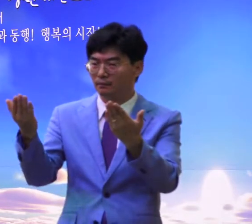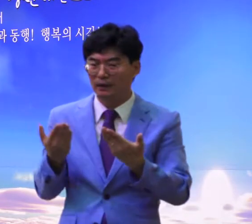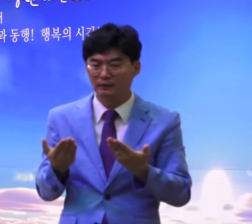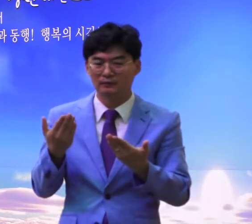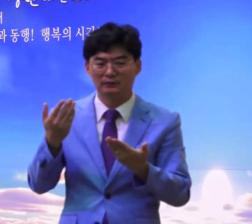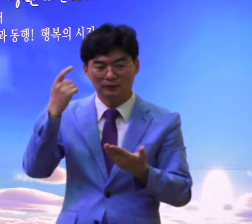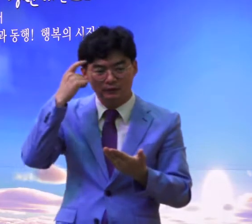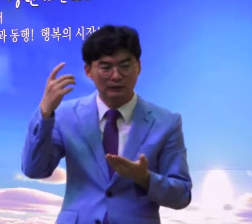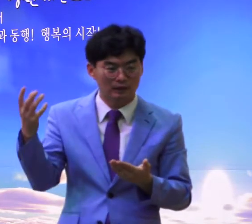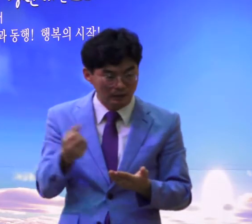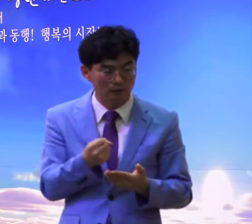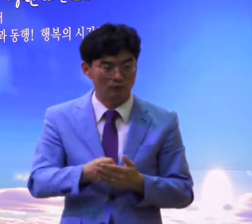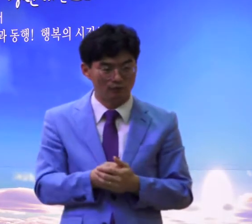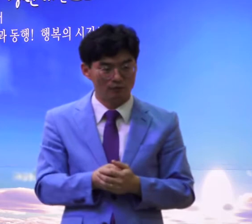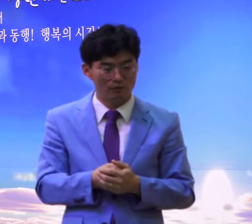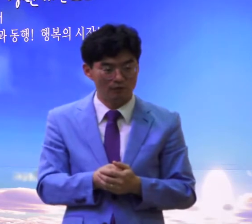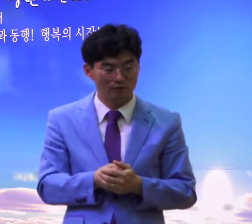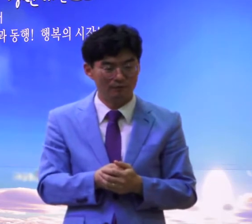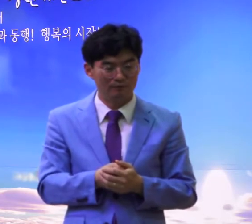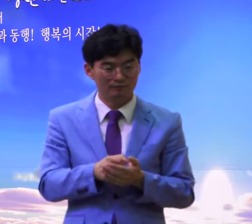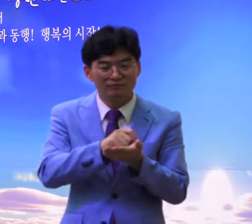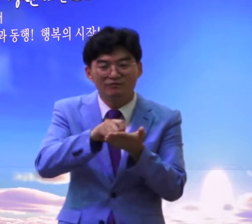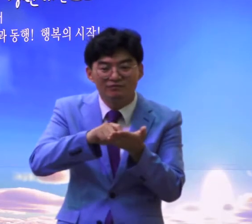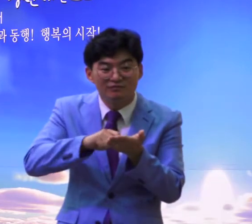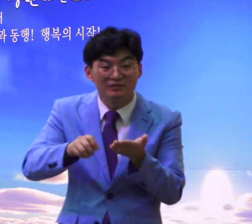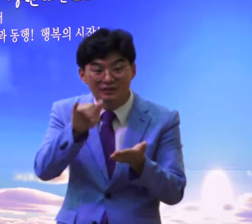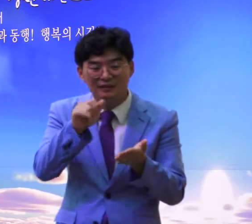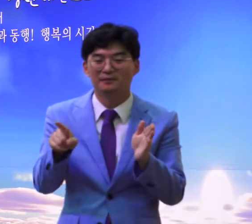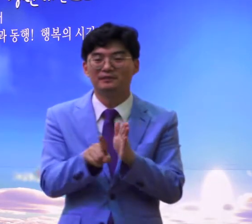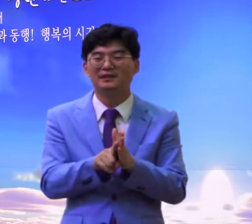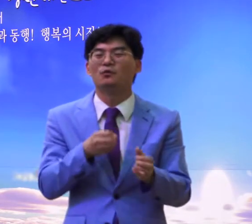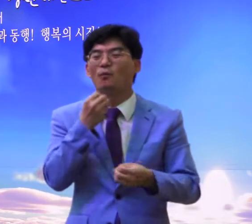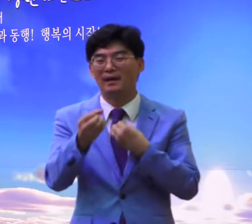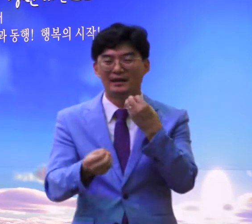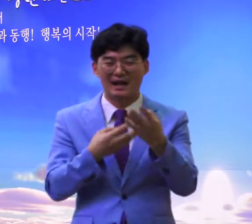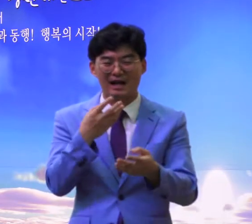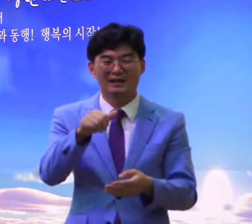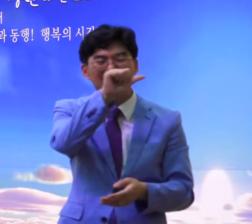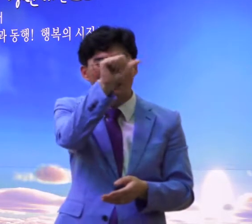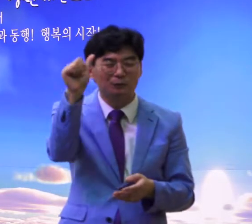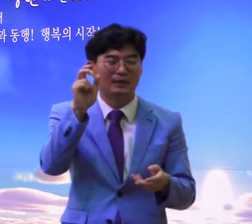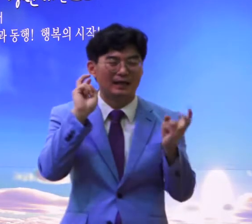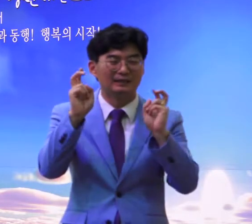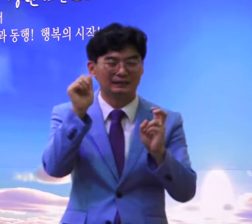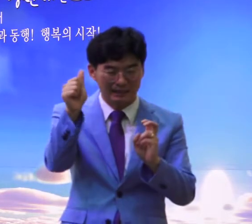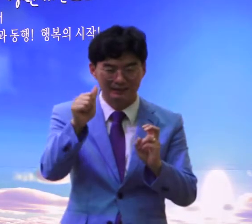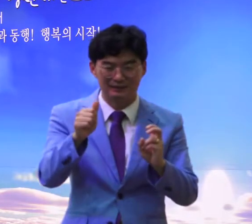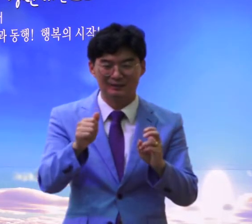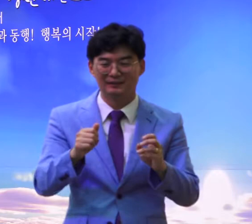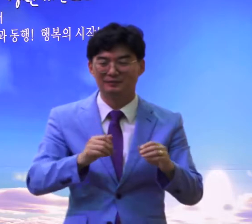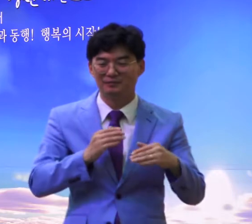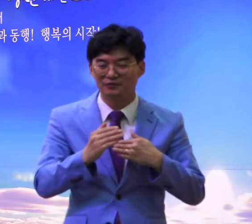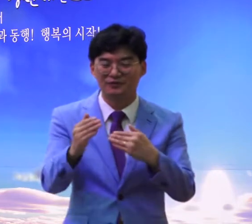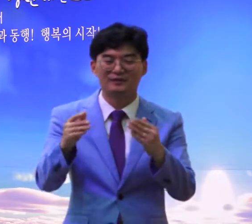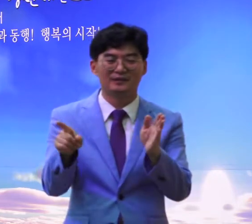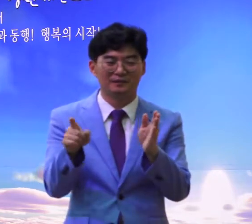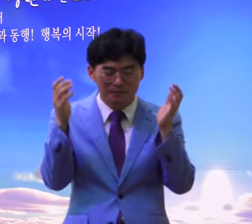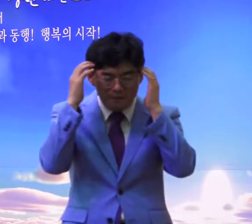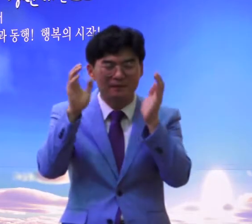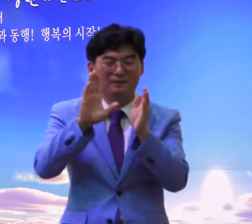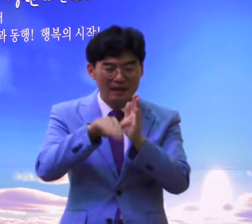이 신실한 장로님의 믿음의 고백, 이런 고백이 우리 가운데 있기를 소망합니다. 이런